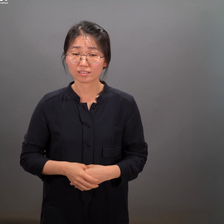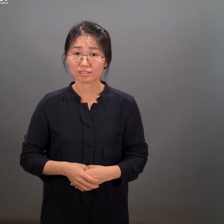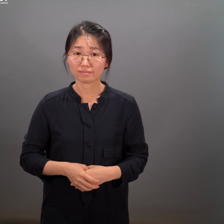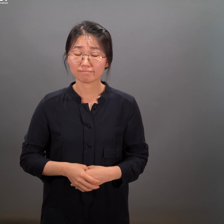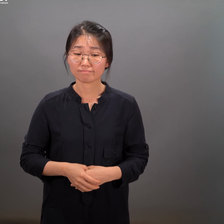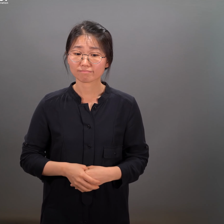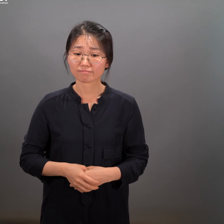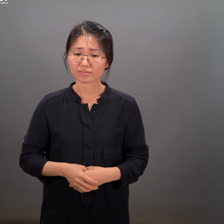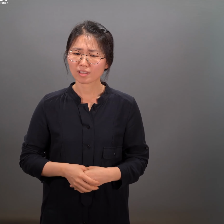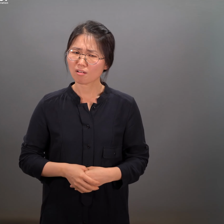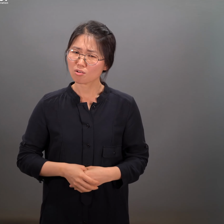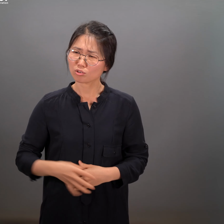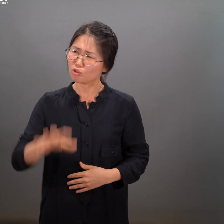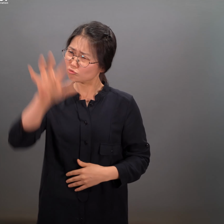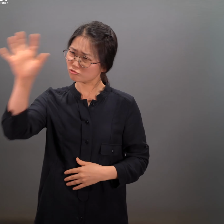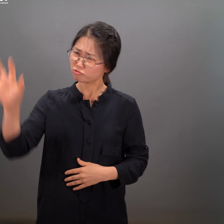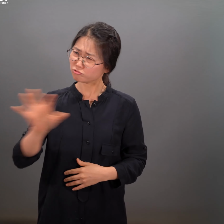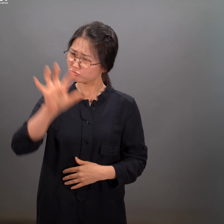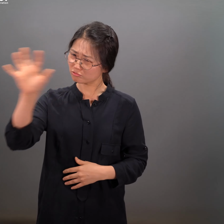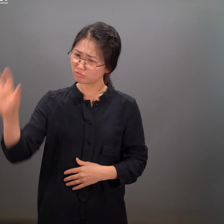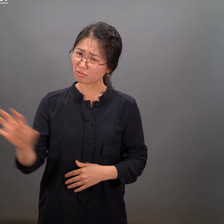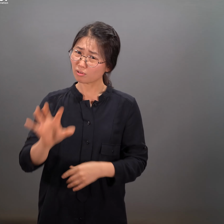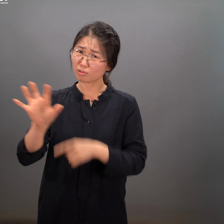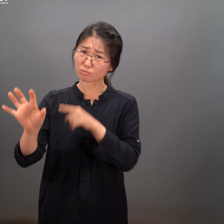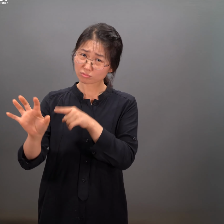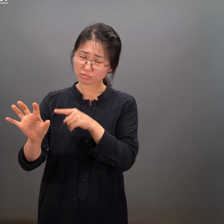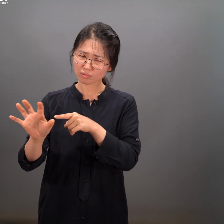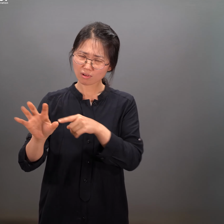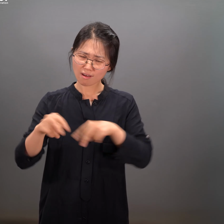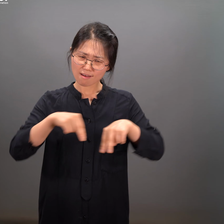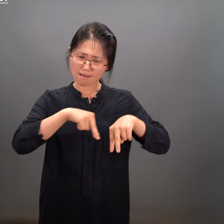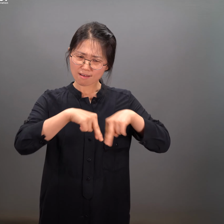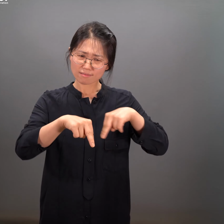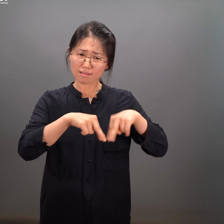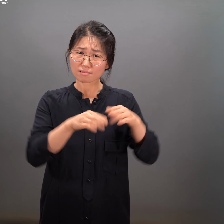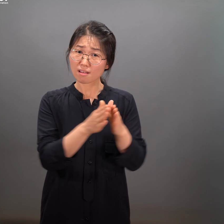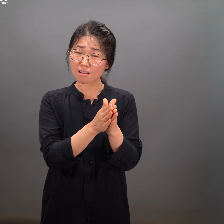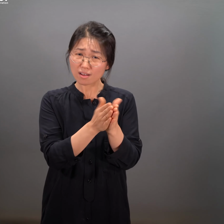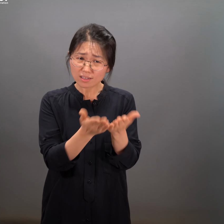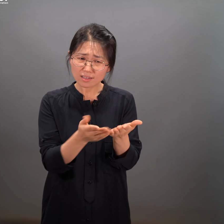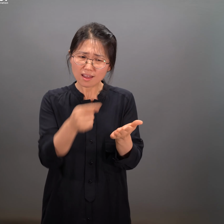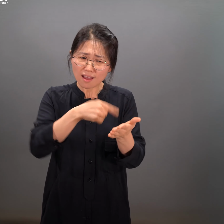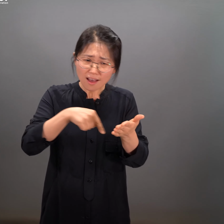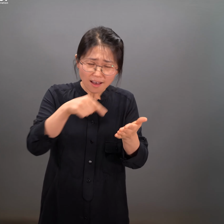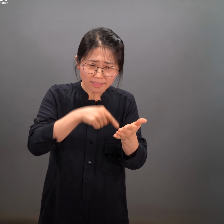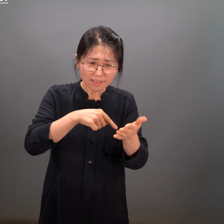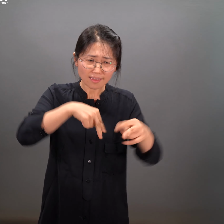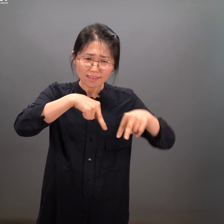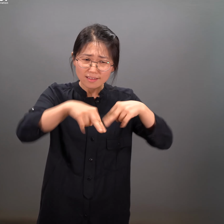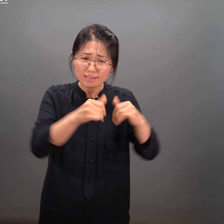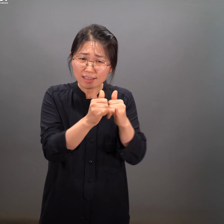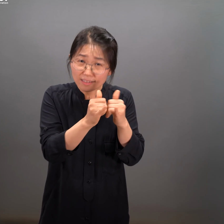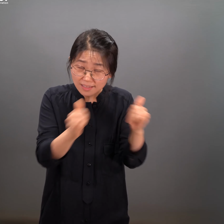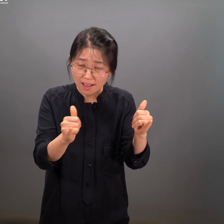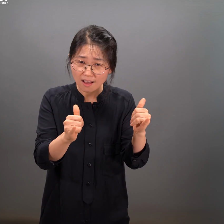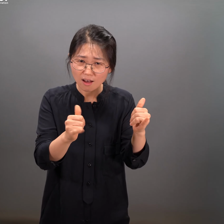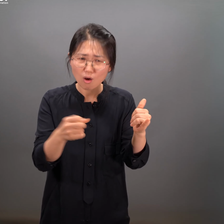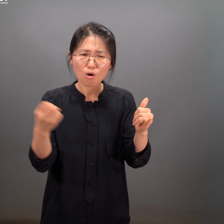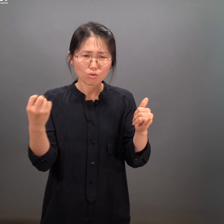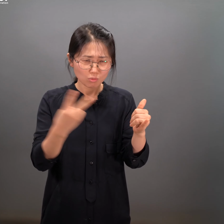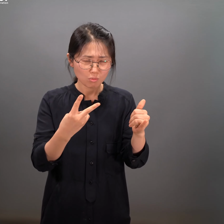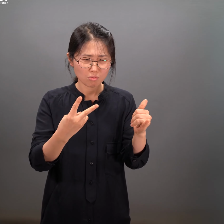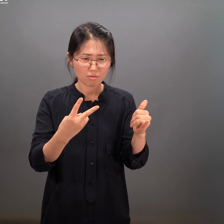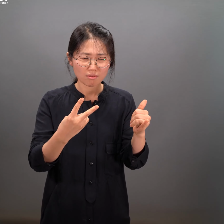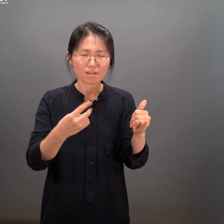사사기의 순환 구조는요. 사사기에서 소개하는 사사들의 삶이라든가 그리고 그 이야기들을 이해하는